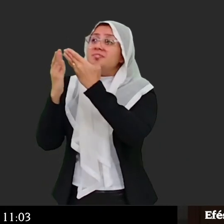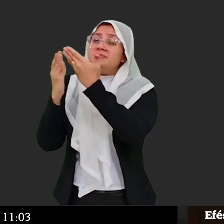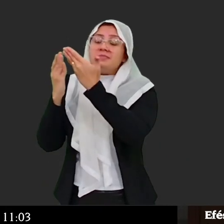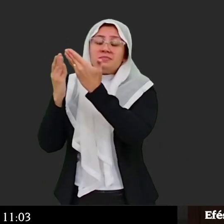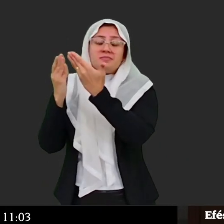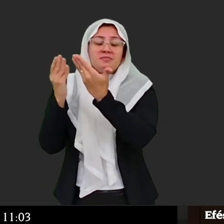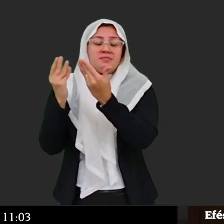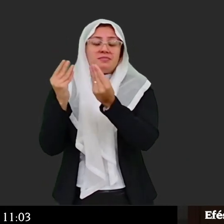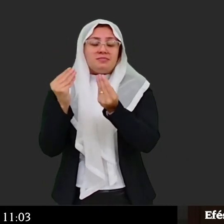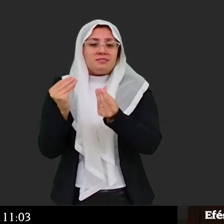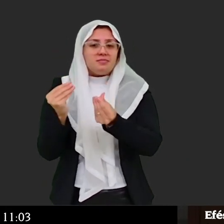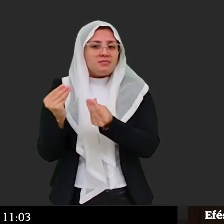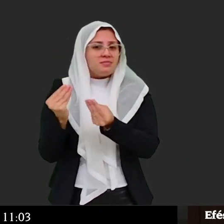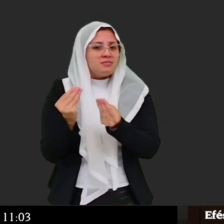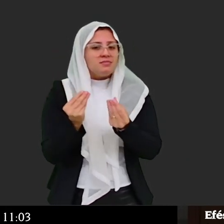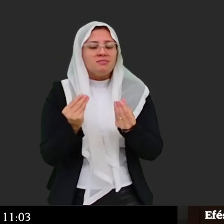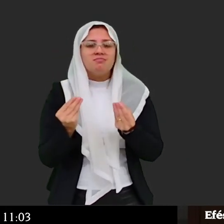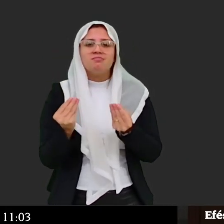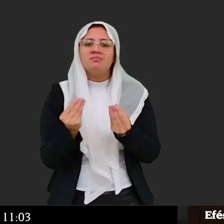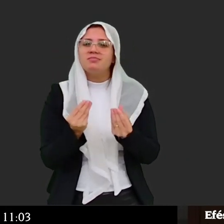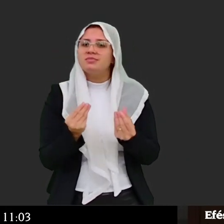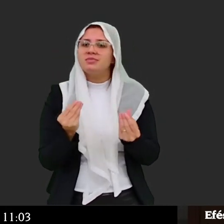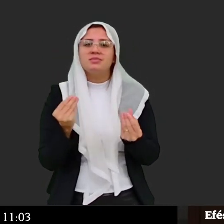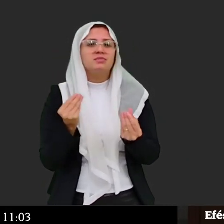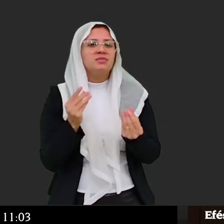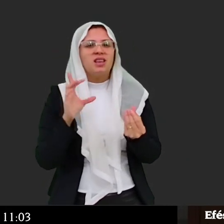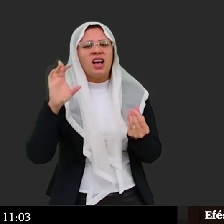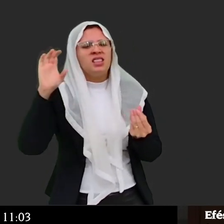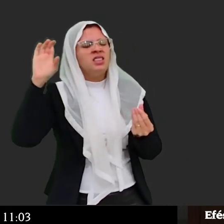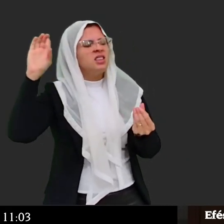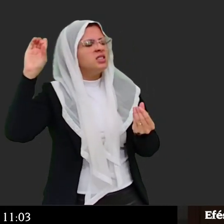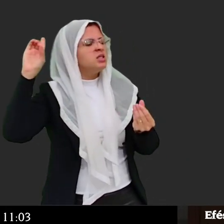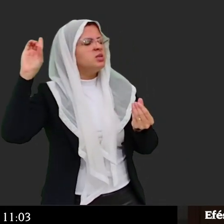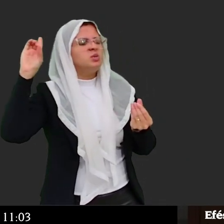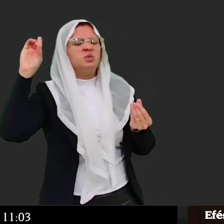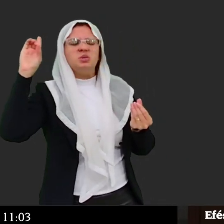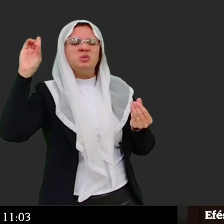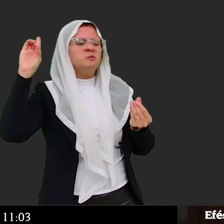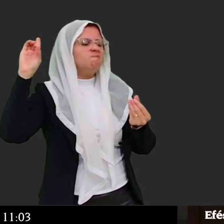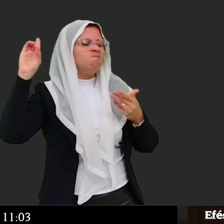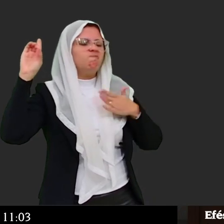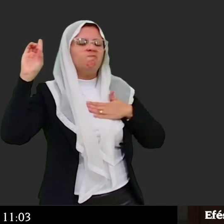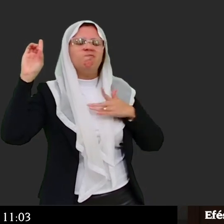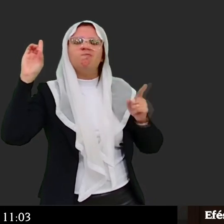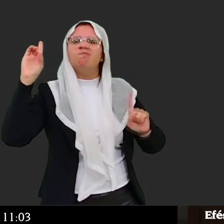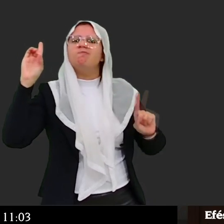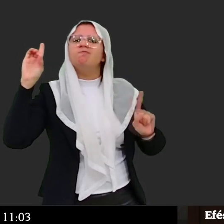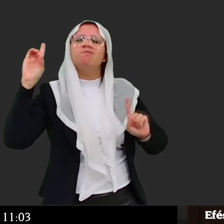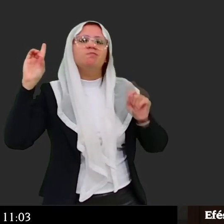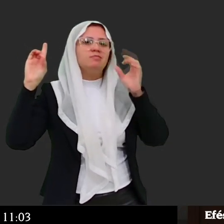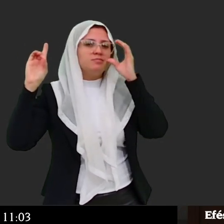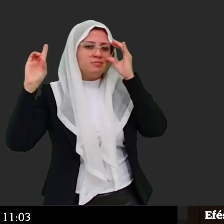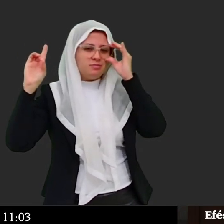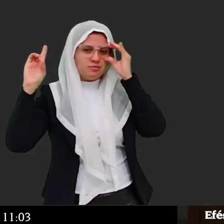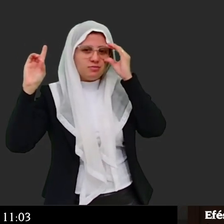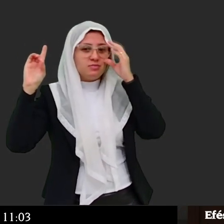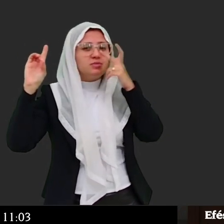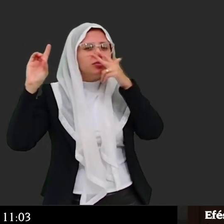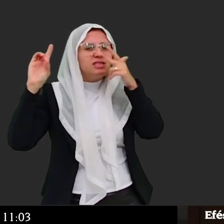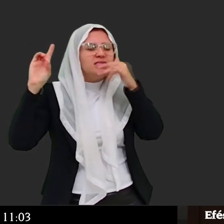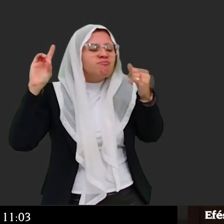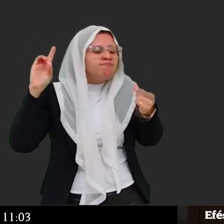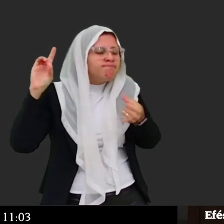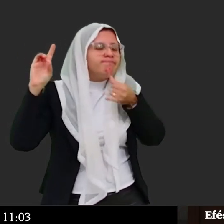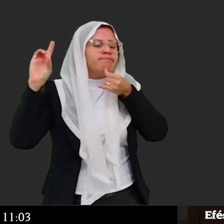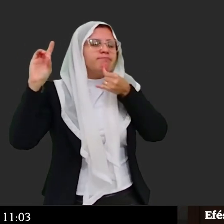Deus, irmãos, nós estamos entristecendo o Espírito Santo. E não vamos pensar que isso está acontecendo,